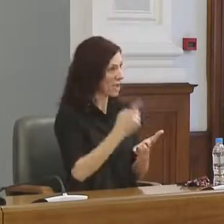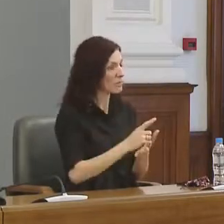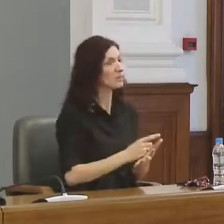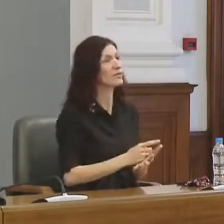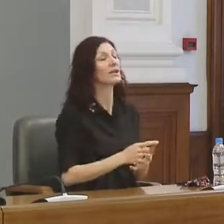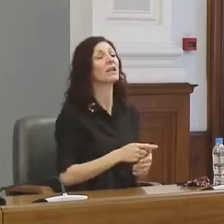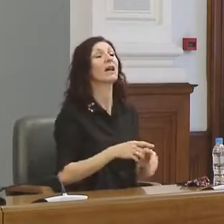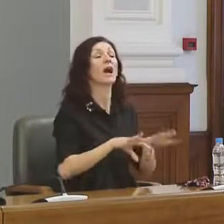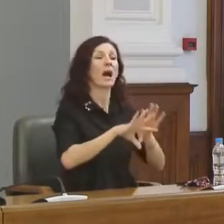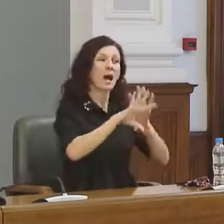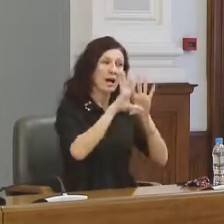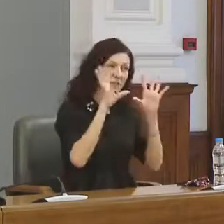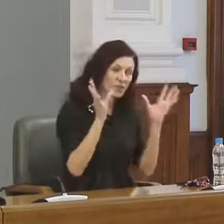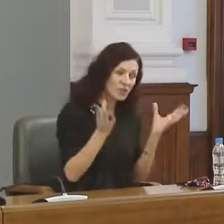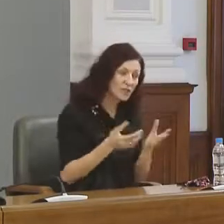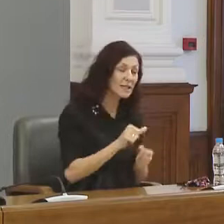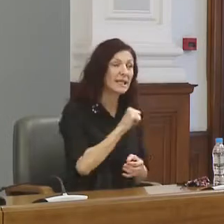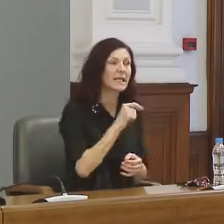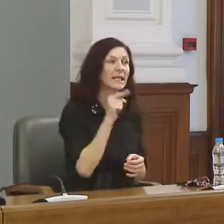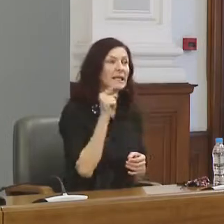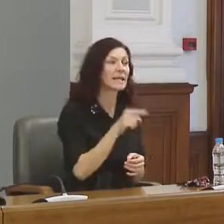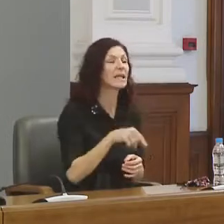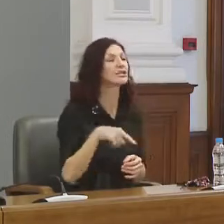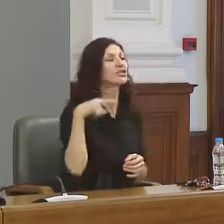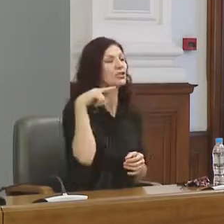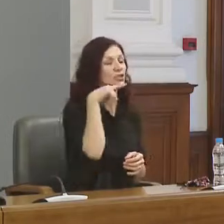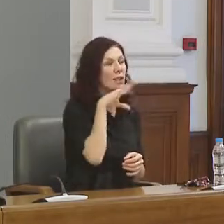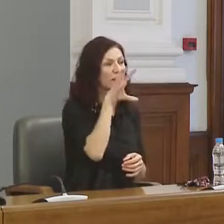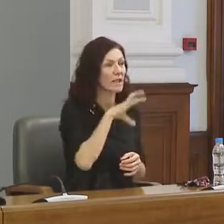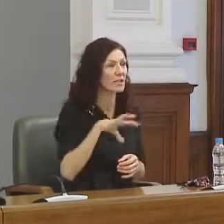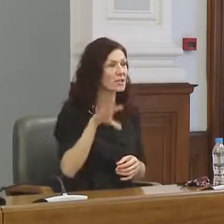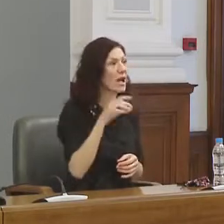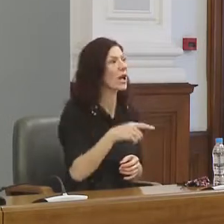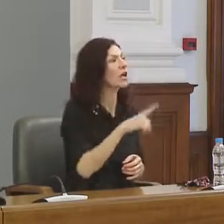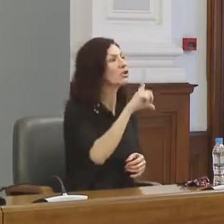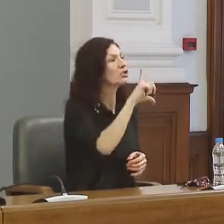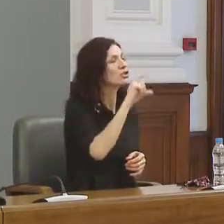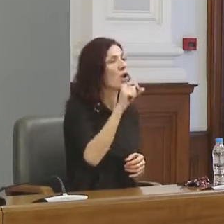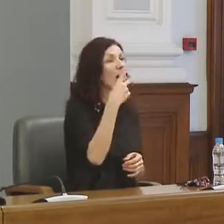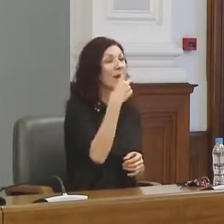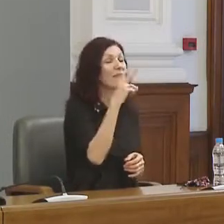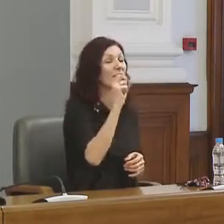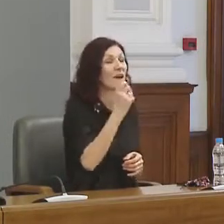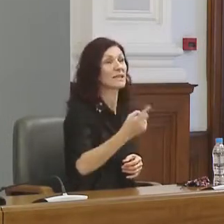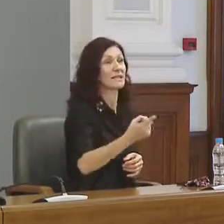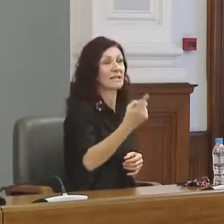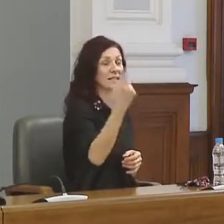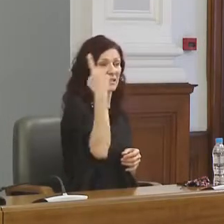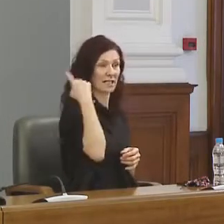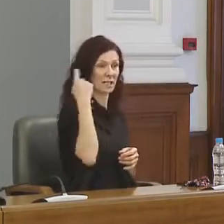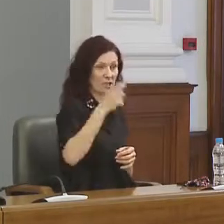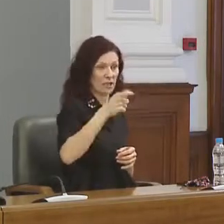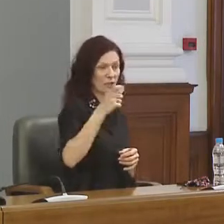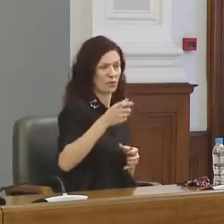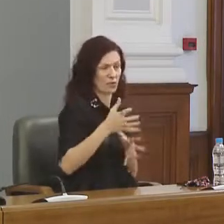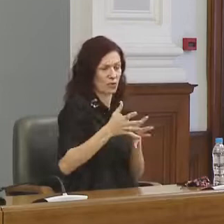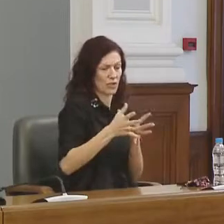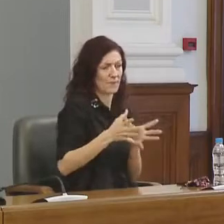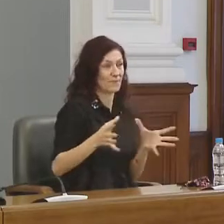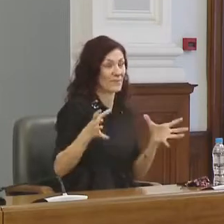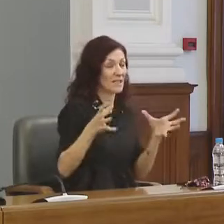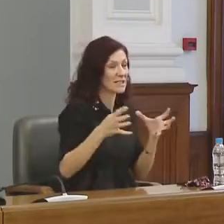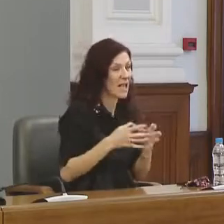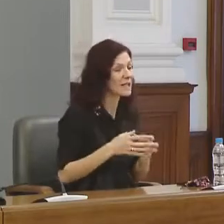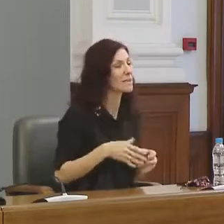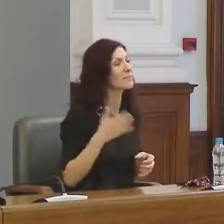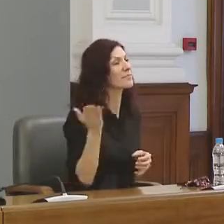така наречената червена зона и нашата заболяемост е над 120 000 на 100 000 души население,